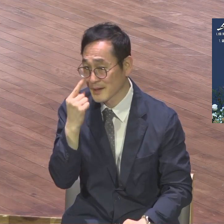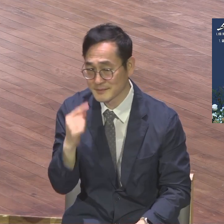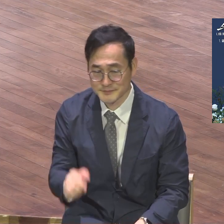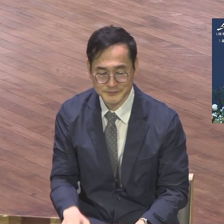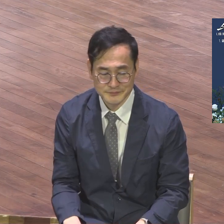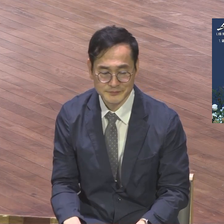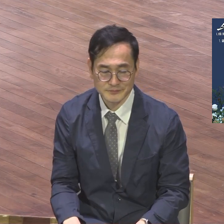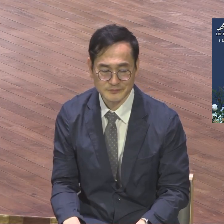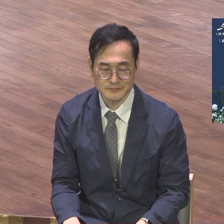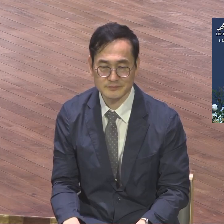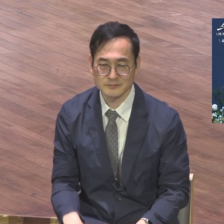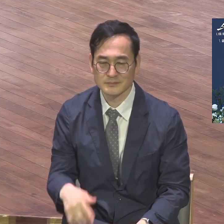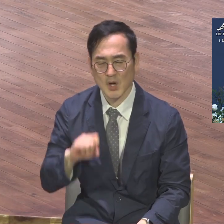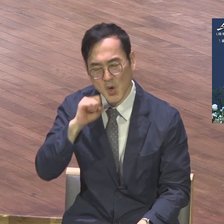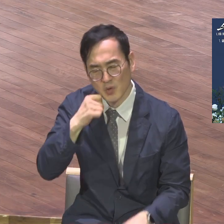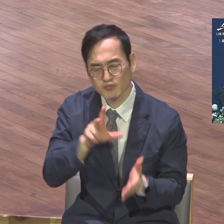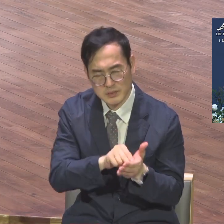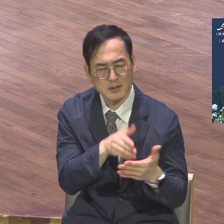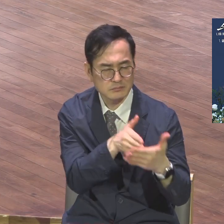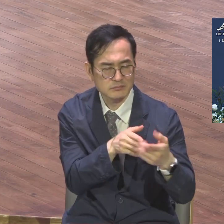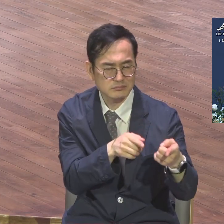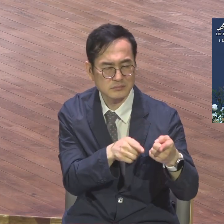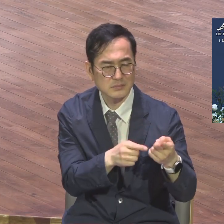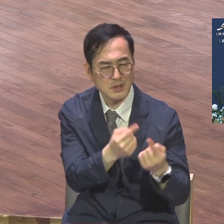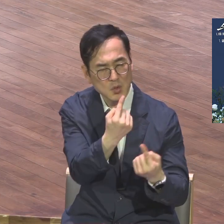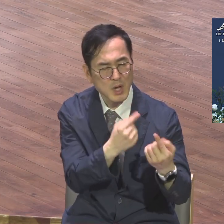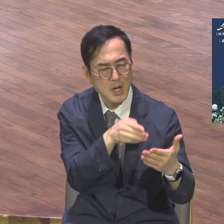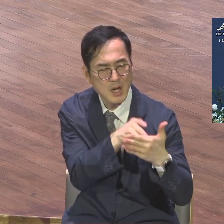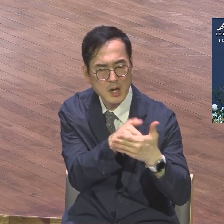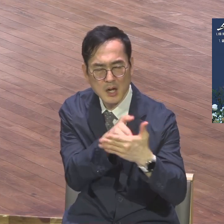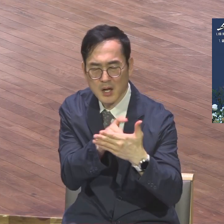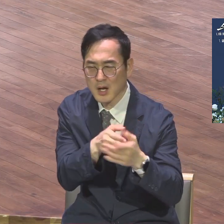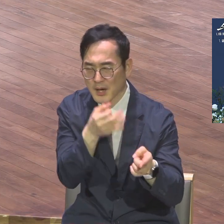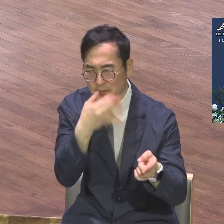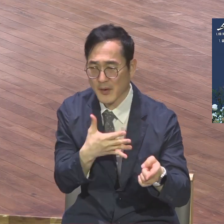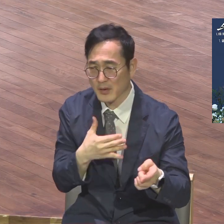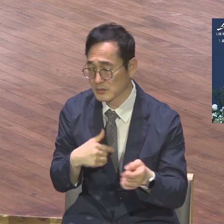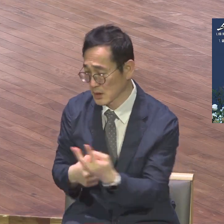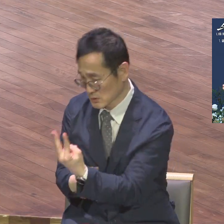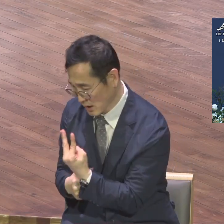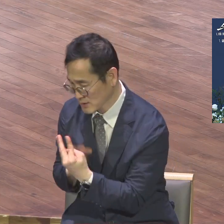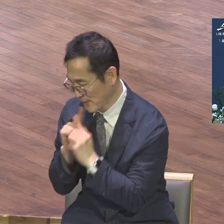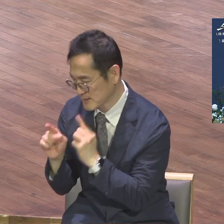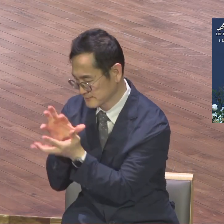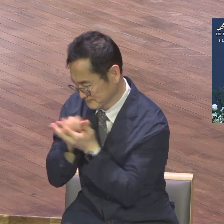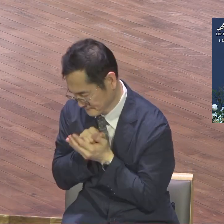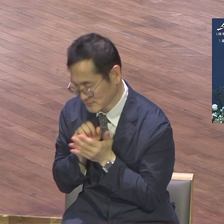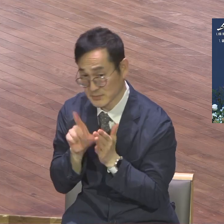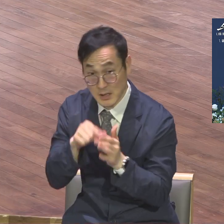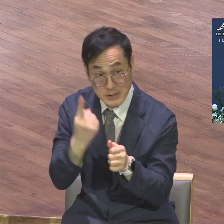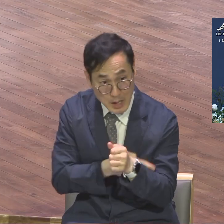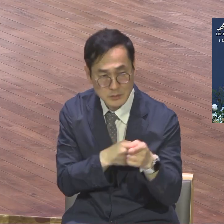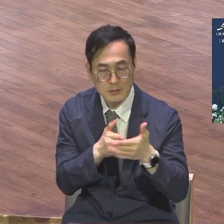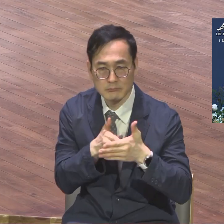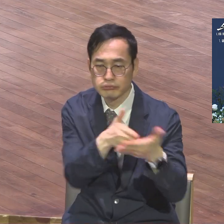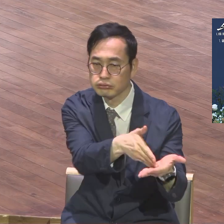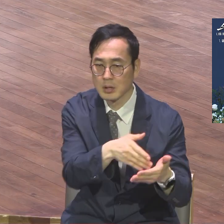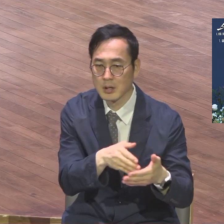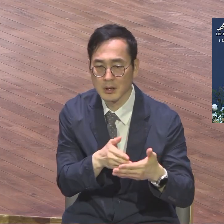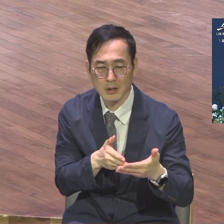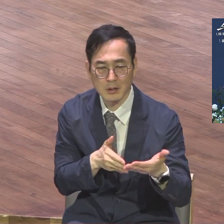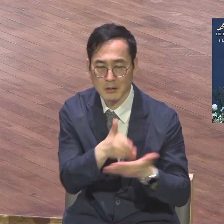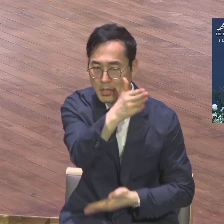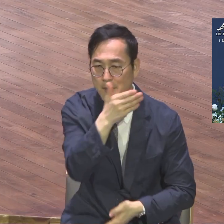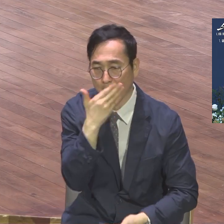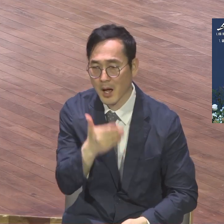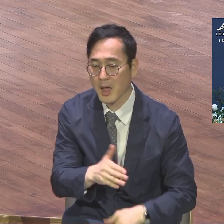모든 이 어려운 문제들이 나도 모르게 이 세 가지가 될 때 싹 해결되었어요. 입에서